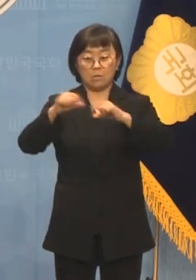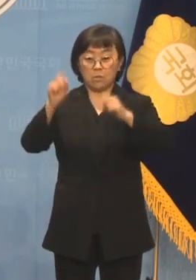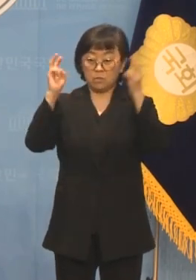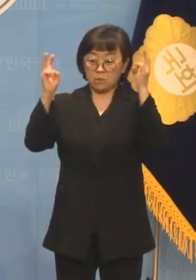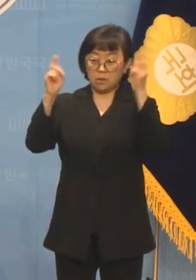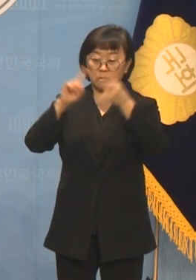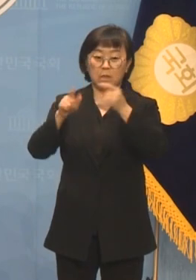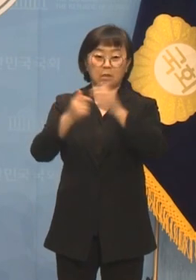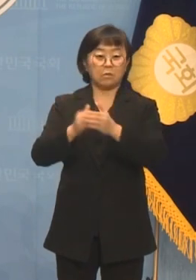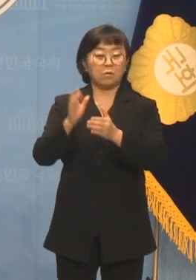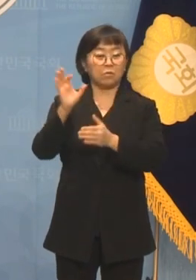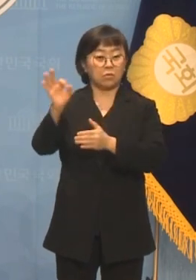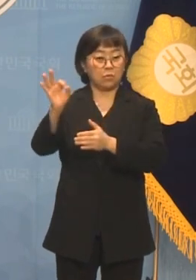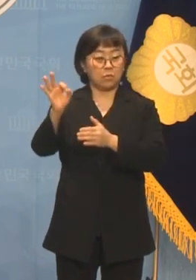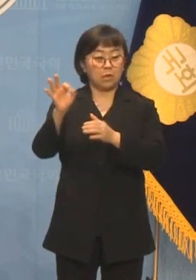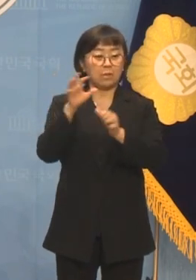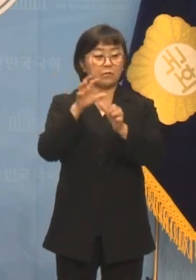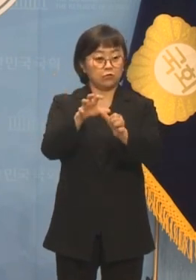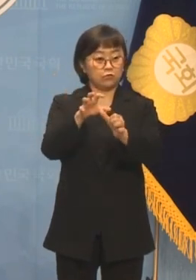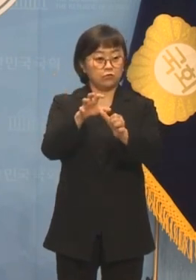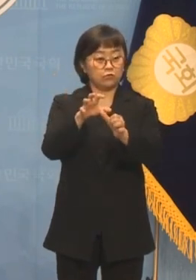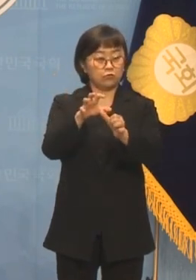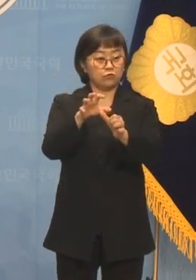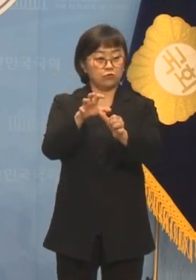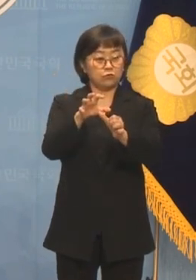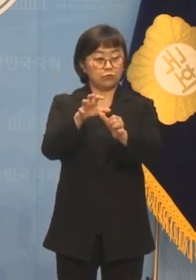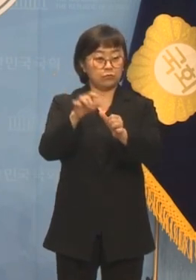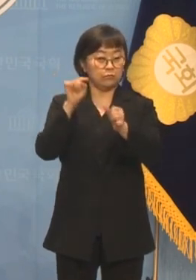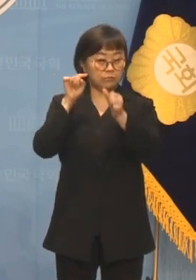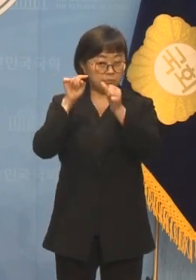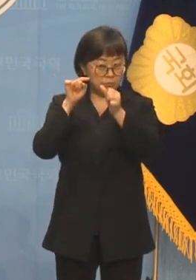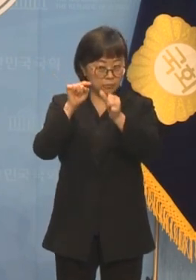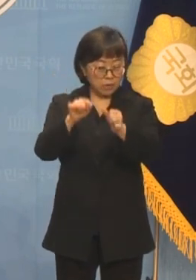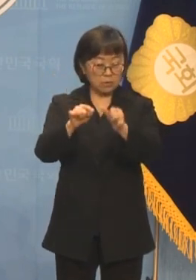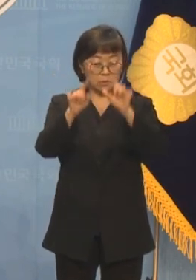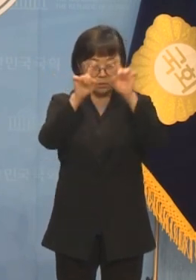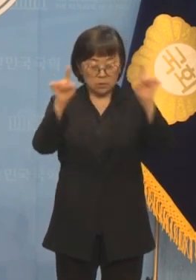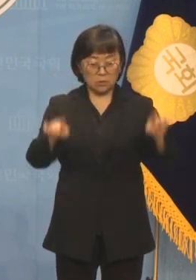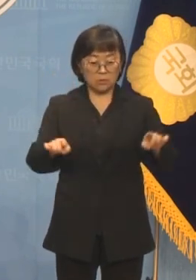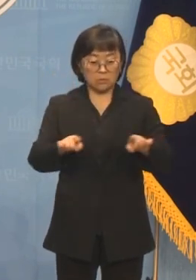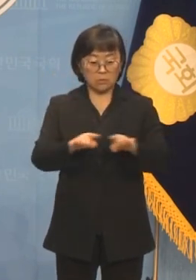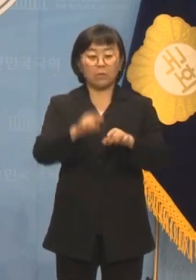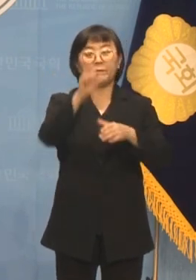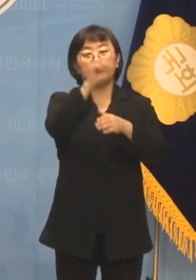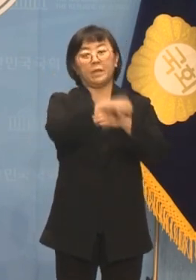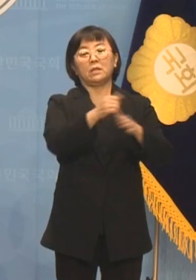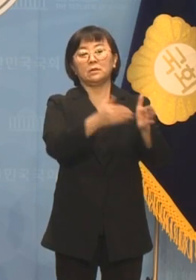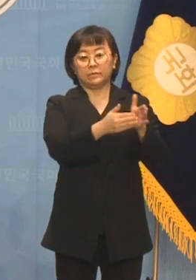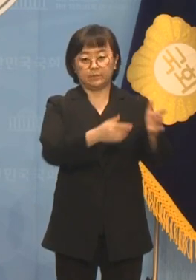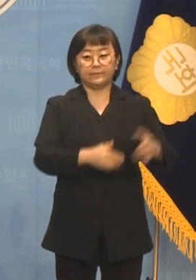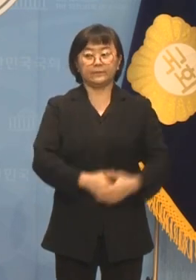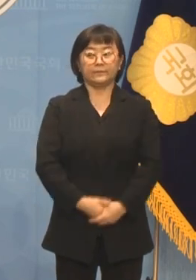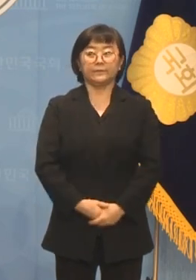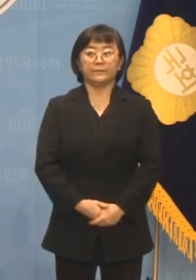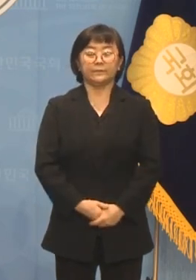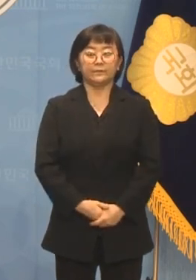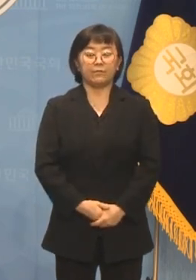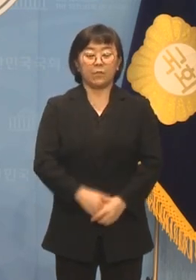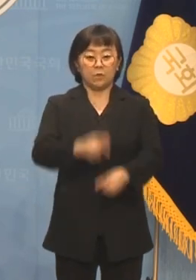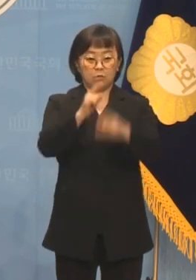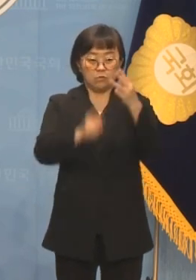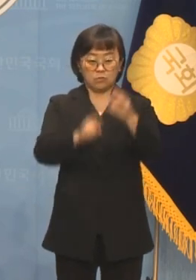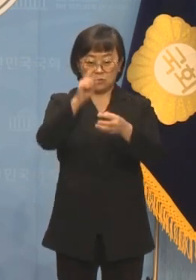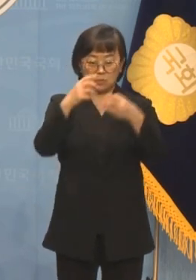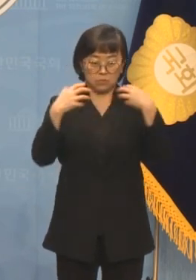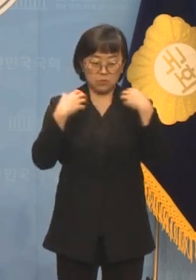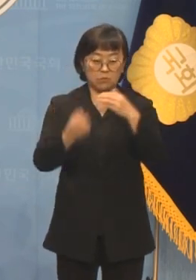대한 공탁금 압류 및 추심 명령 신청서를 법원이 받아들인 것으로 알려졌습니다. 윤석열